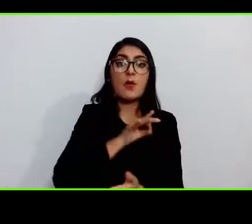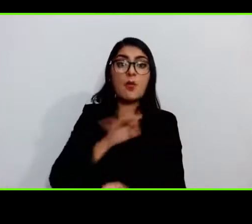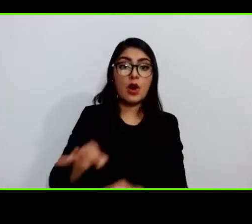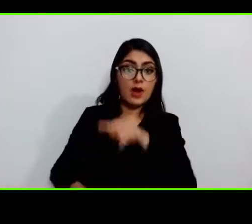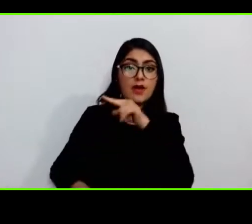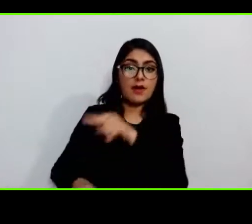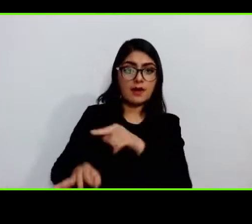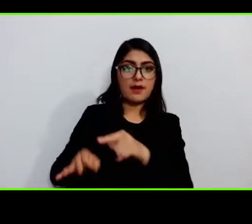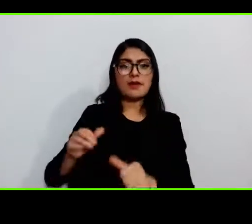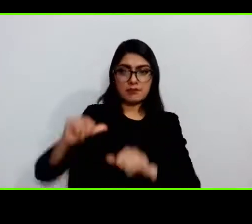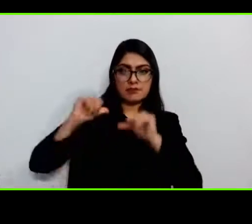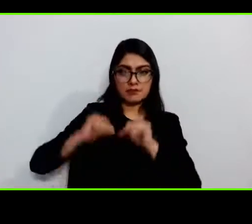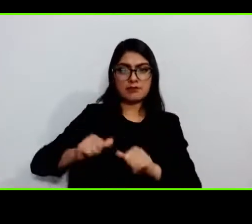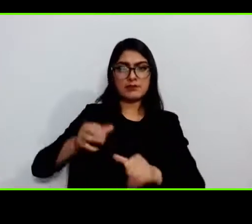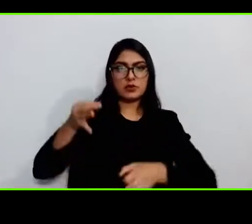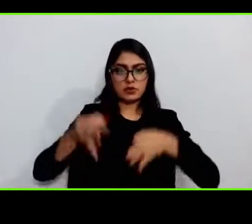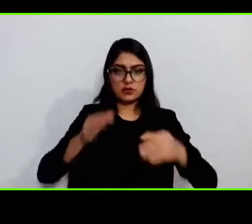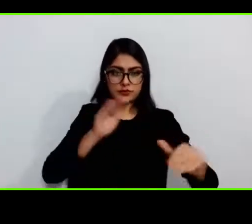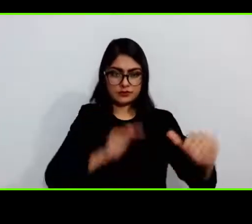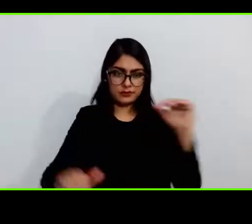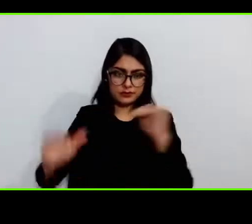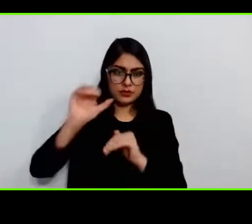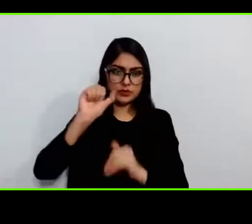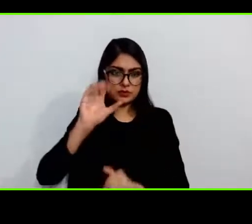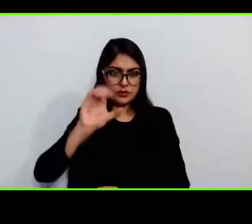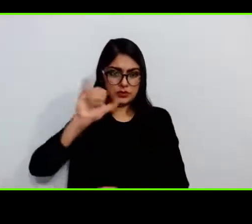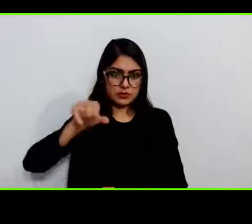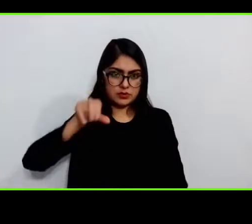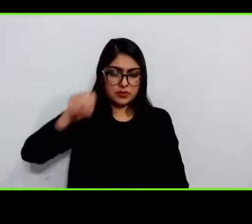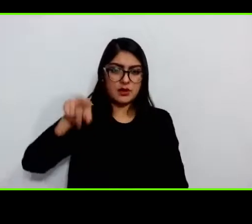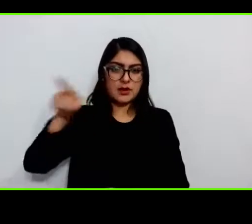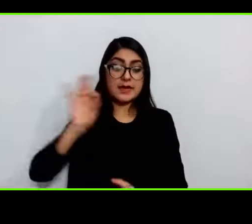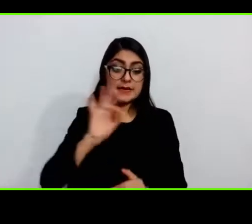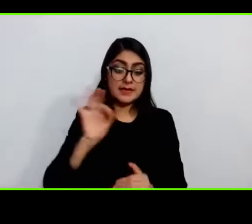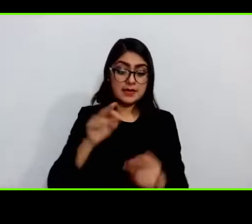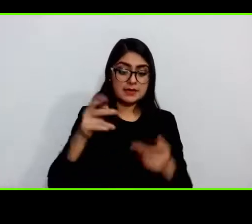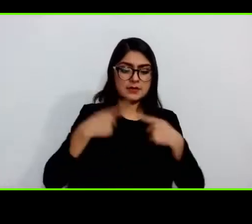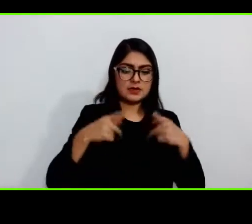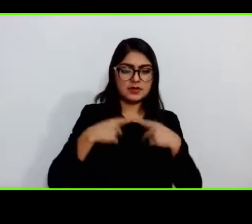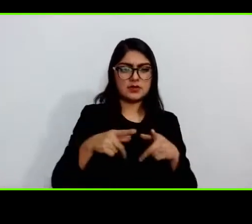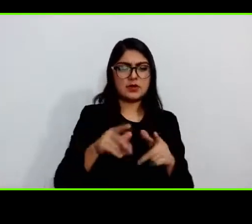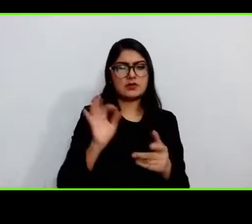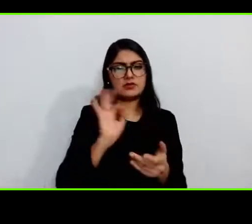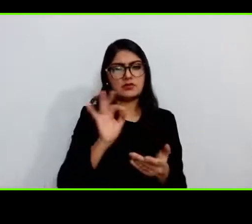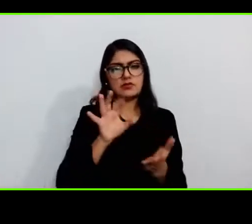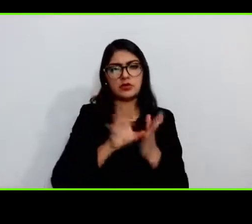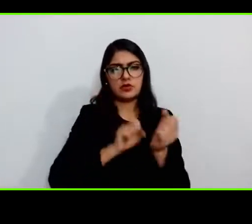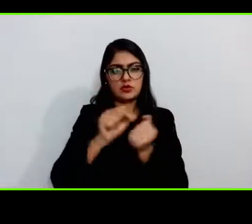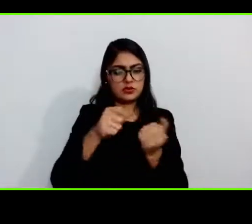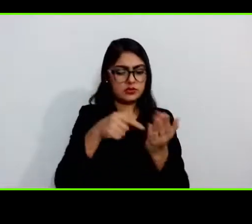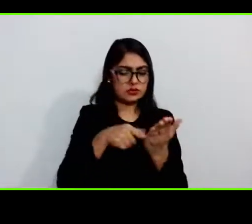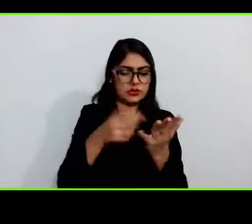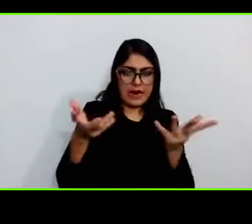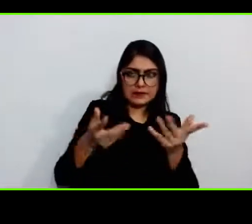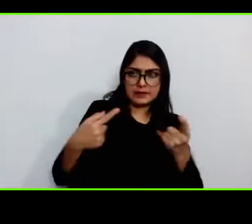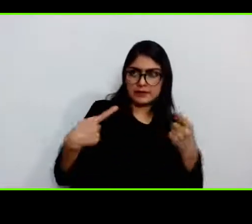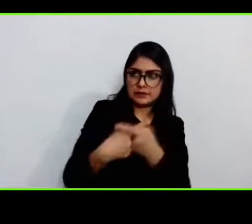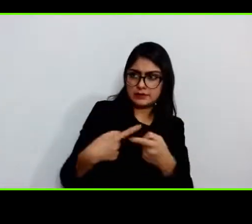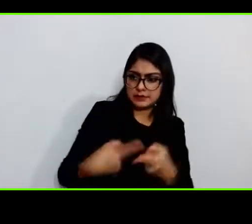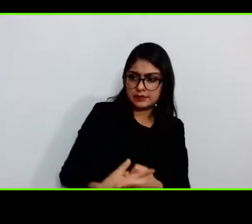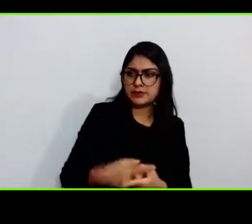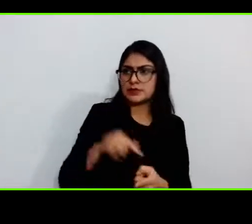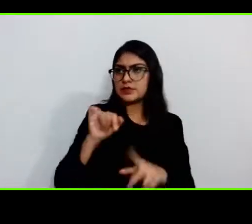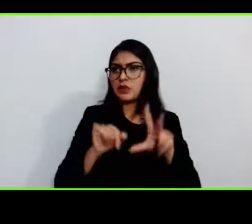son mecanismos de control abstracto de constitucionalidad de normas generales. Es decir, en una acción de inconstitucionalidad, los entes